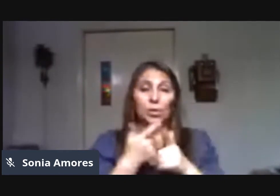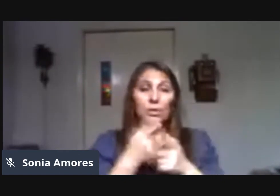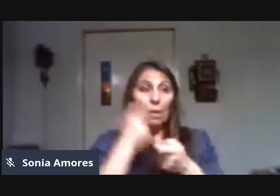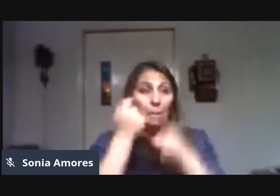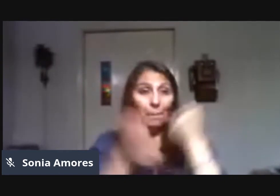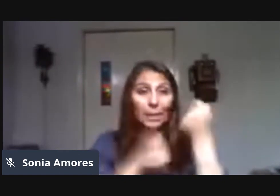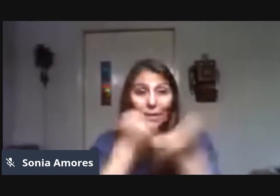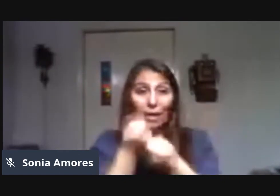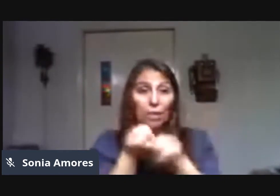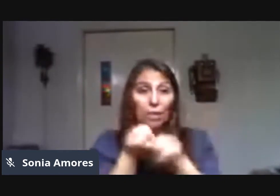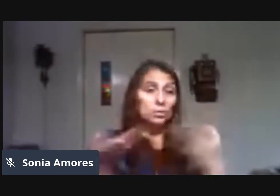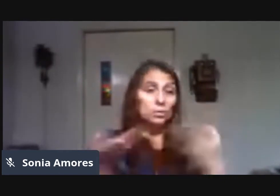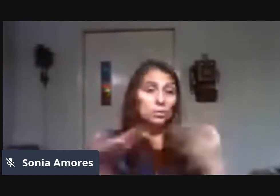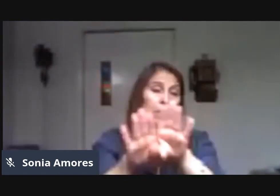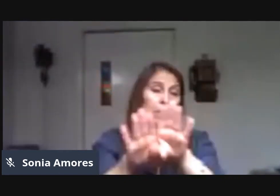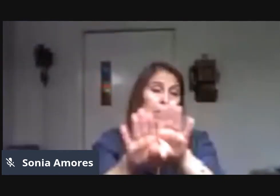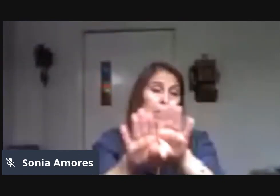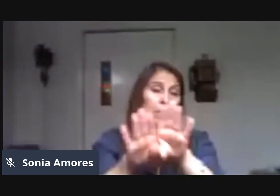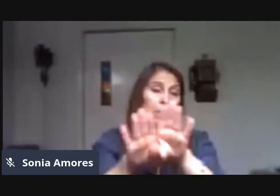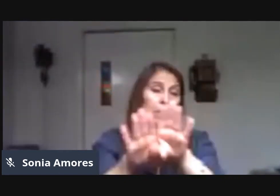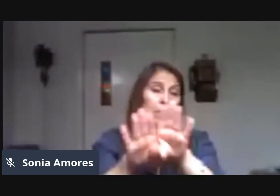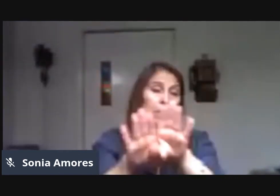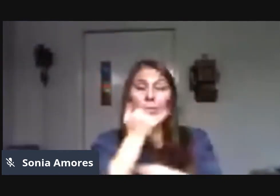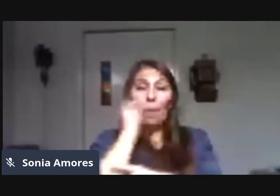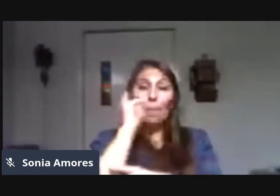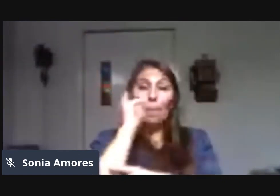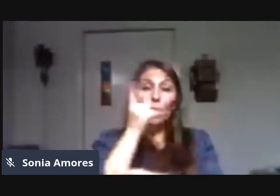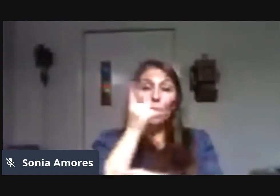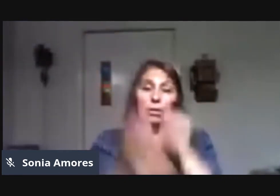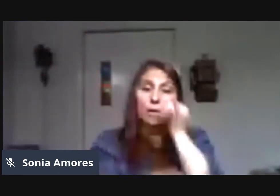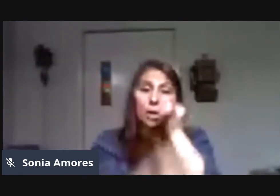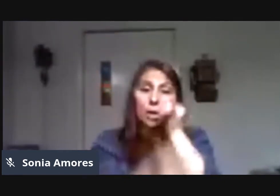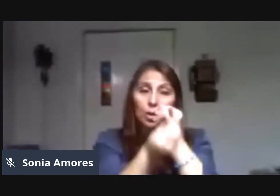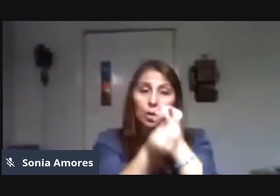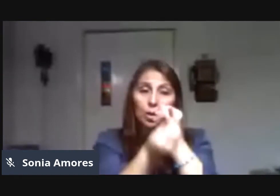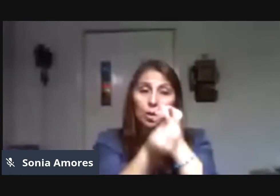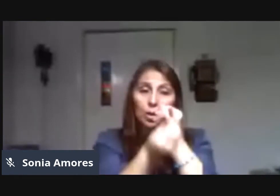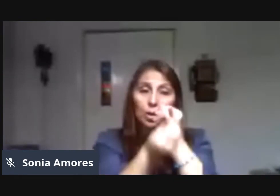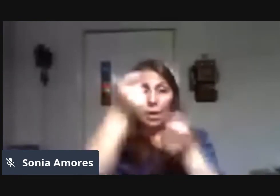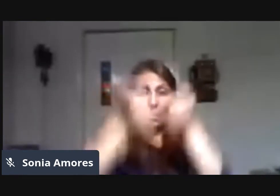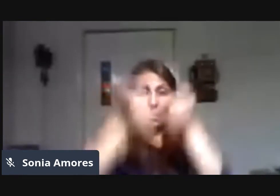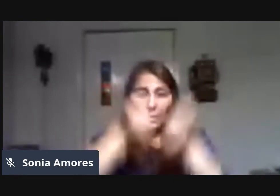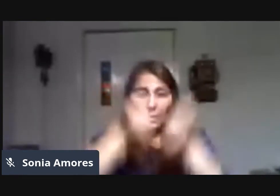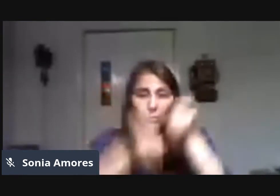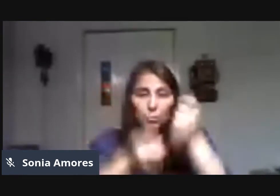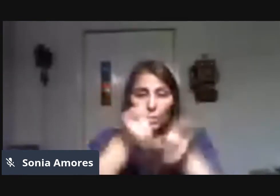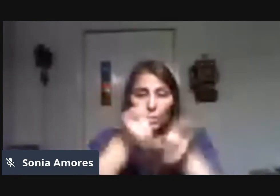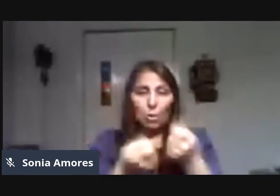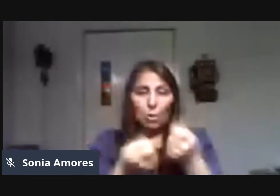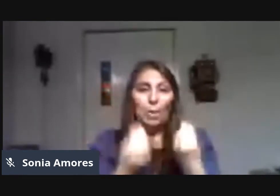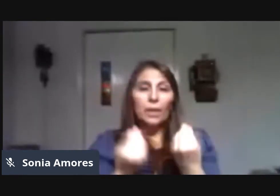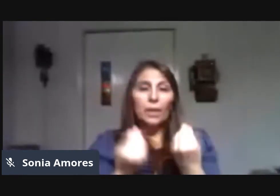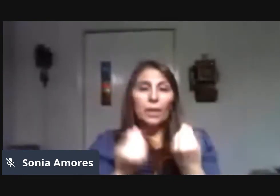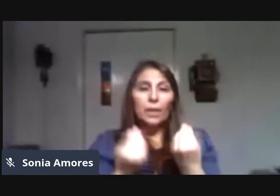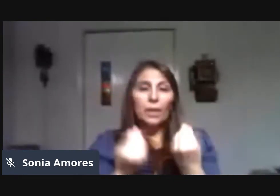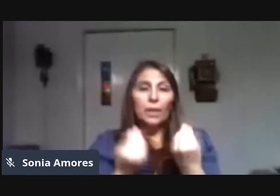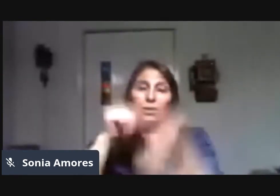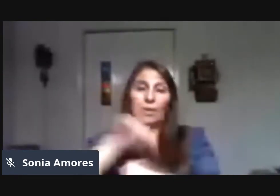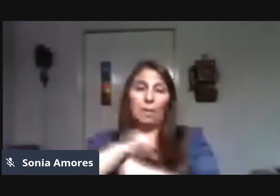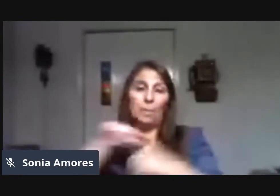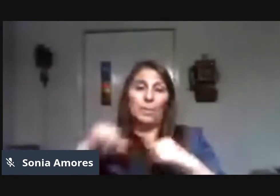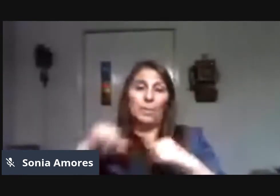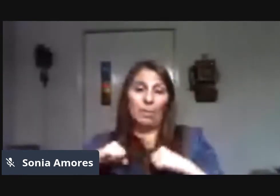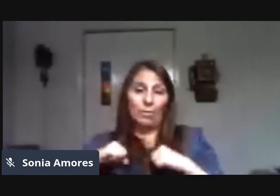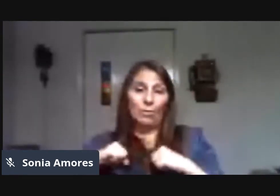pero que orienta todas sus políticas económicas y de presupuesto público a favorecer a los sectores privados y a los